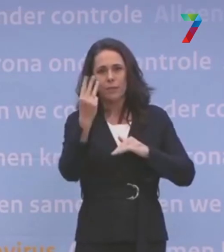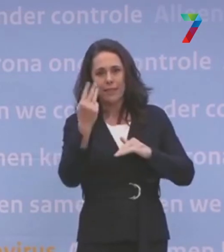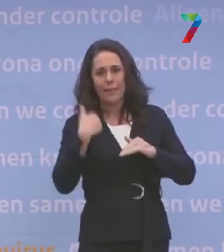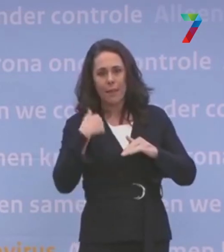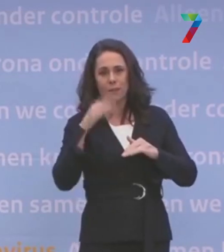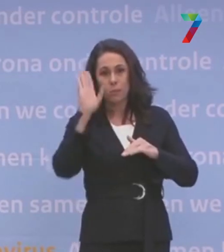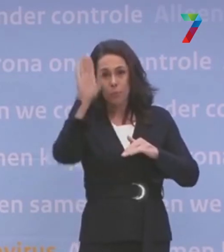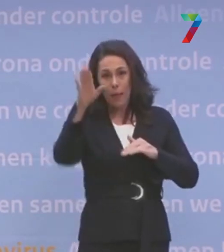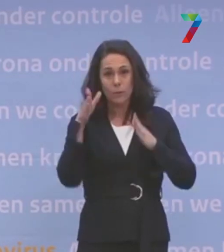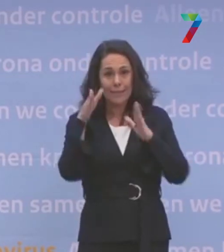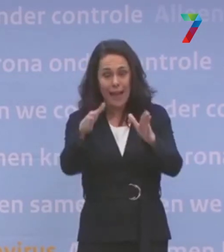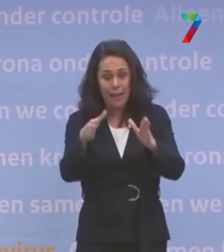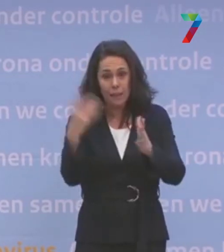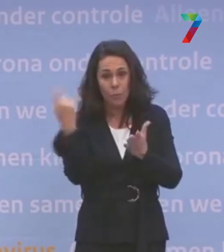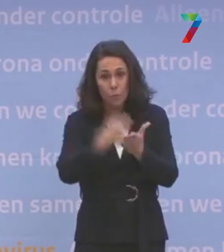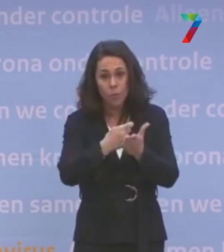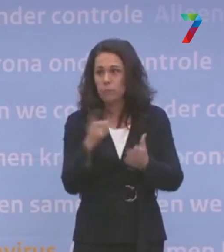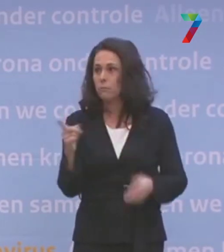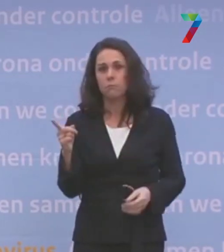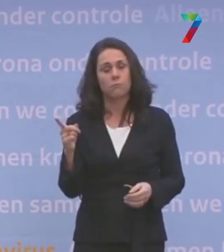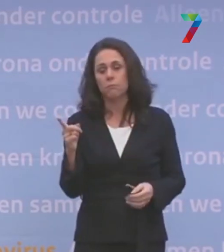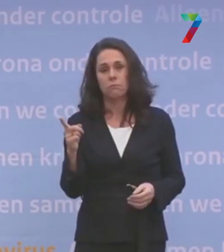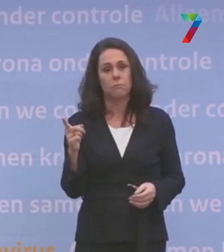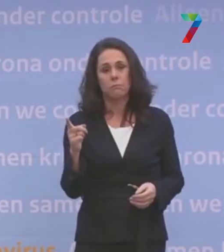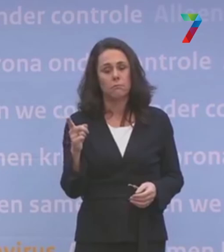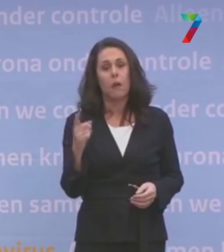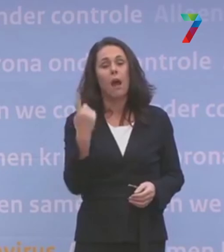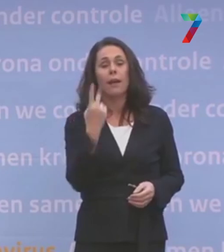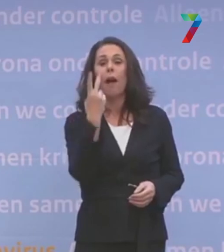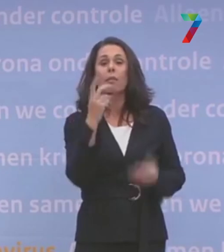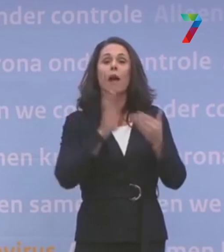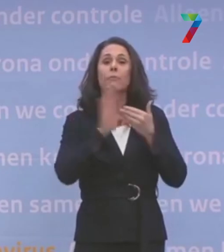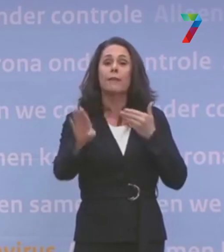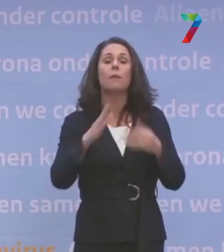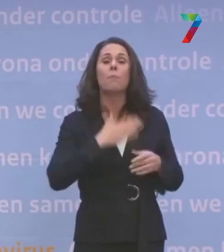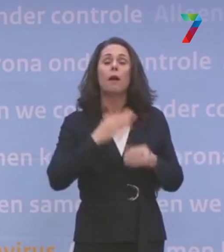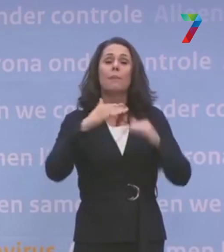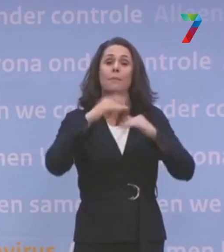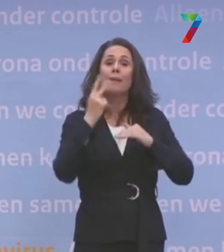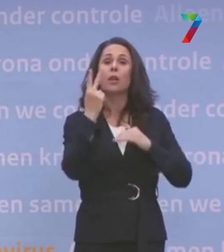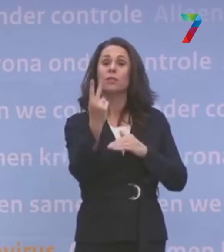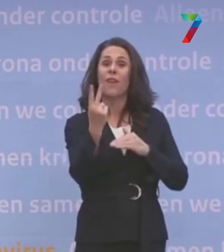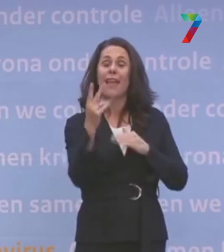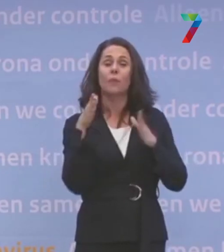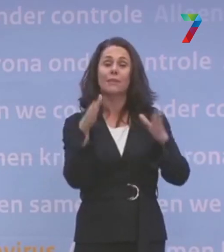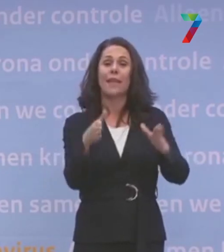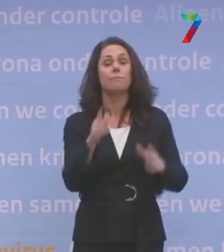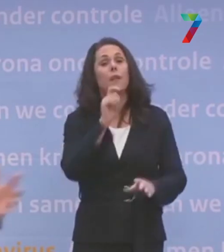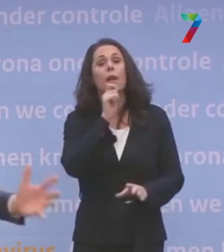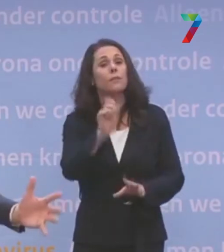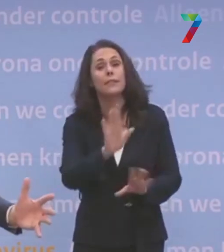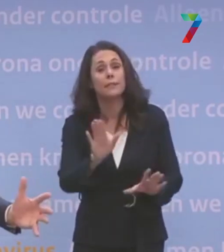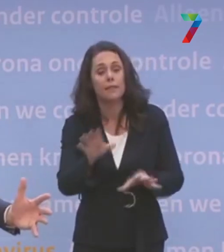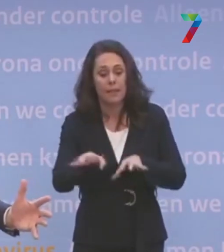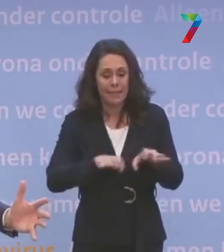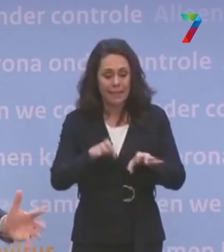gaat, dat je op de bon kan worden geslingerd? Nee, alleen als je 1,5 meter afstand inhoudt. Je mag met meer dan 2 mensen op straat. Ik adviseer het niet, want het risico dat je